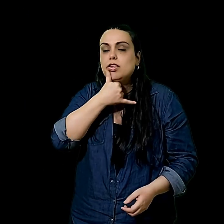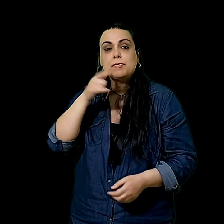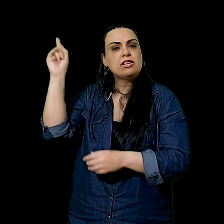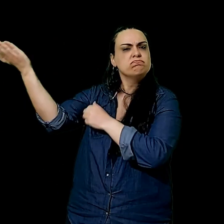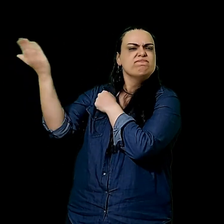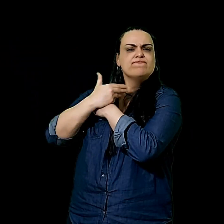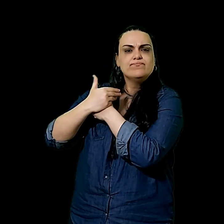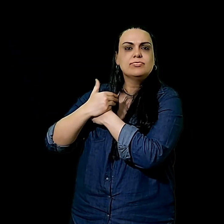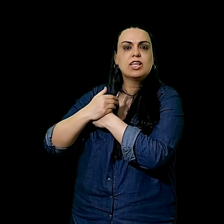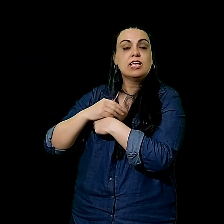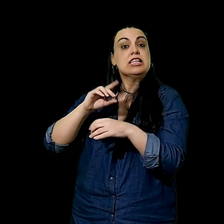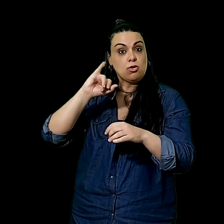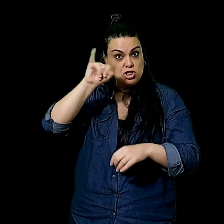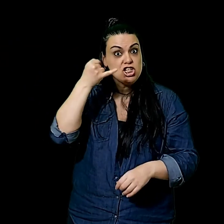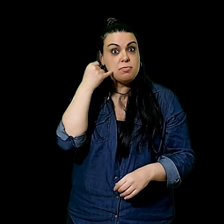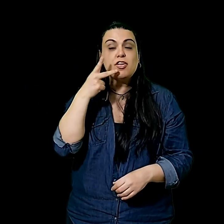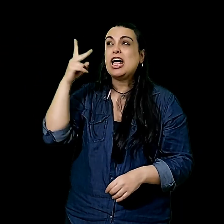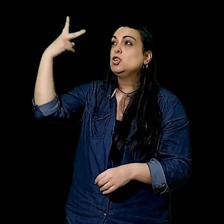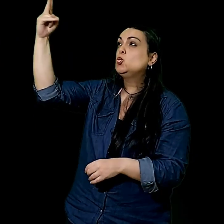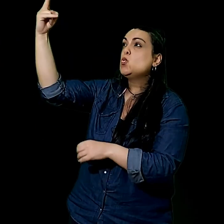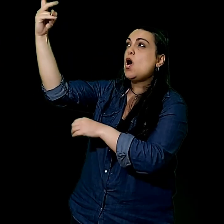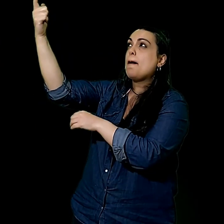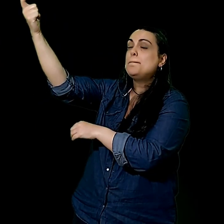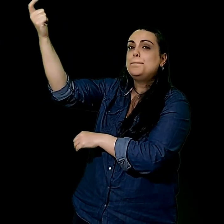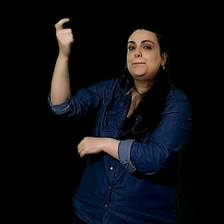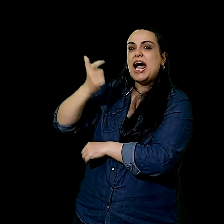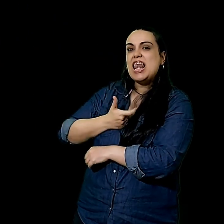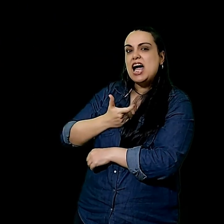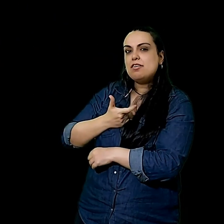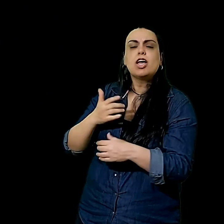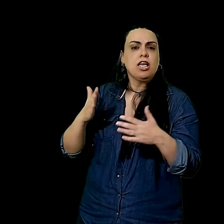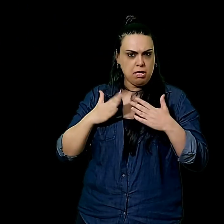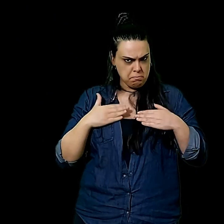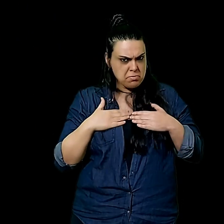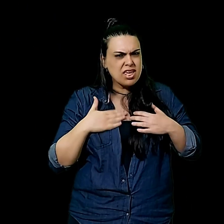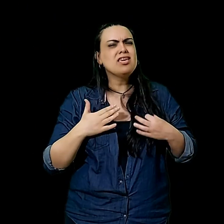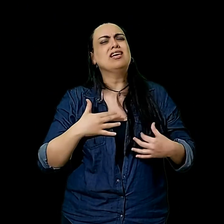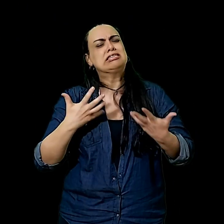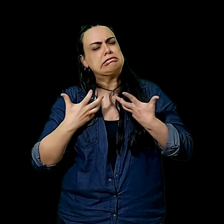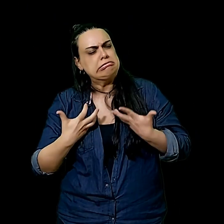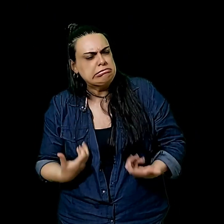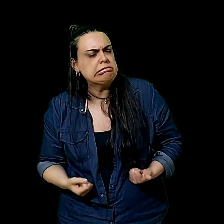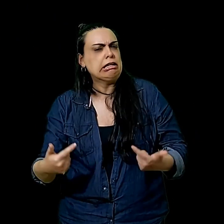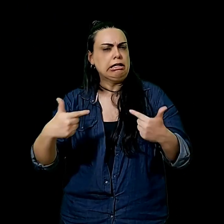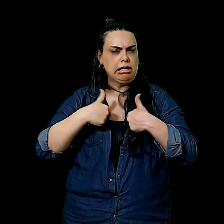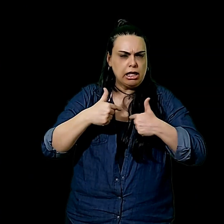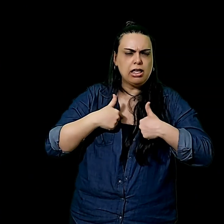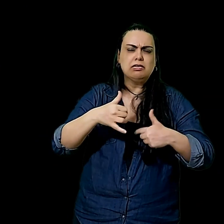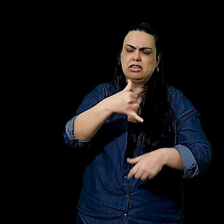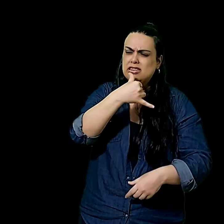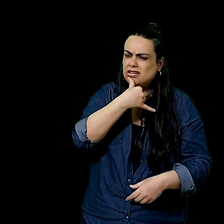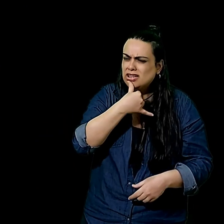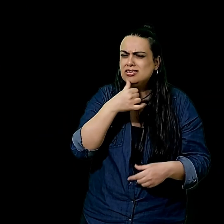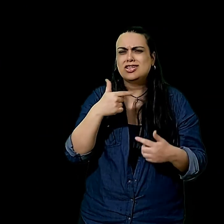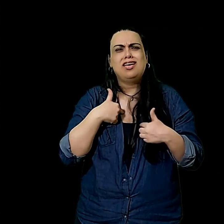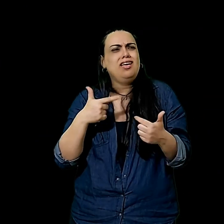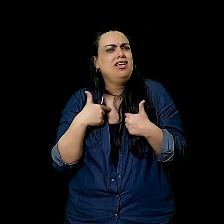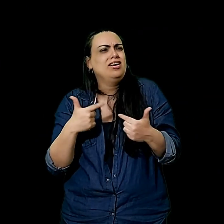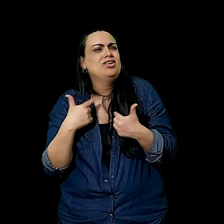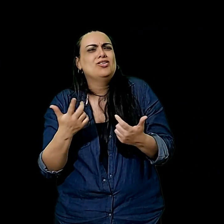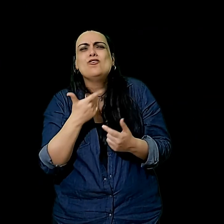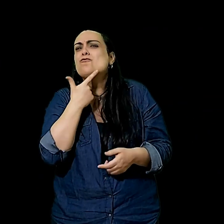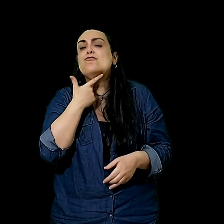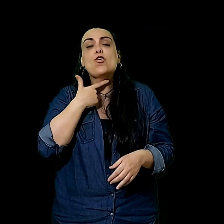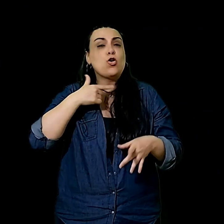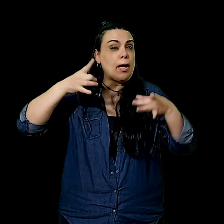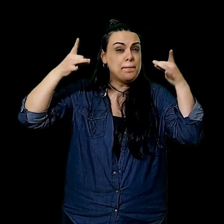Jeremias vai dizer, as tuas palavras, ele não diz as minhas geram cansaço, as minhas geram tristeza, as minhas são palavras que me